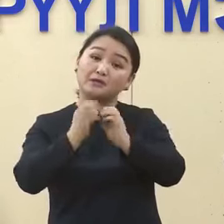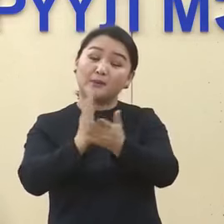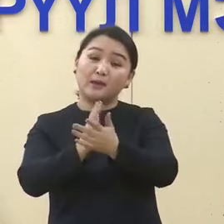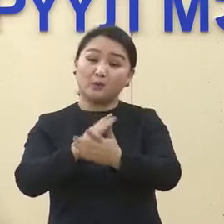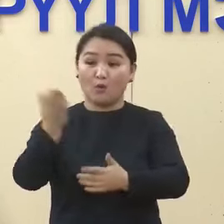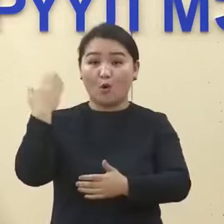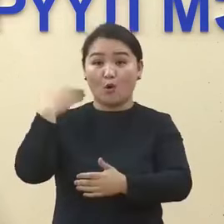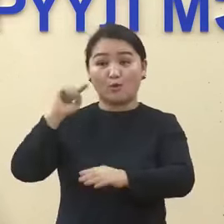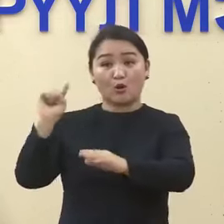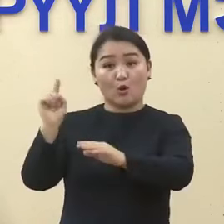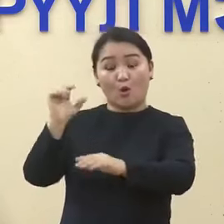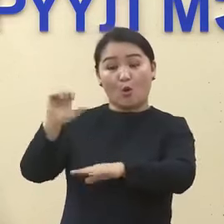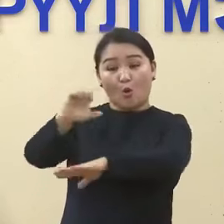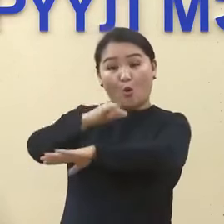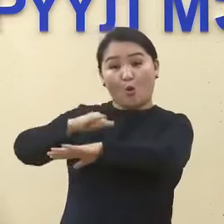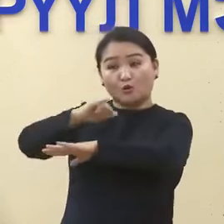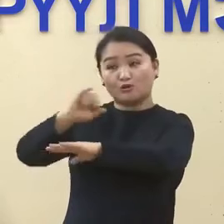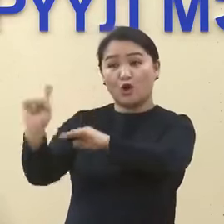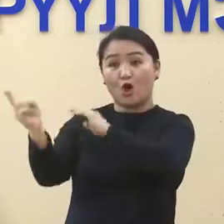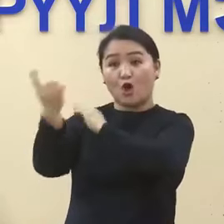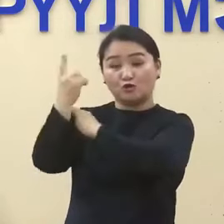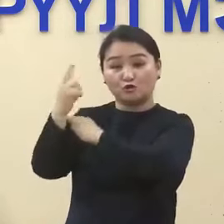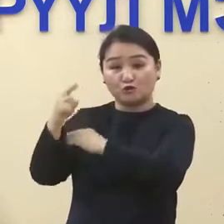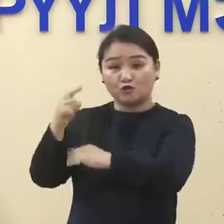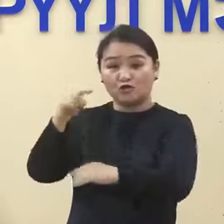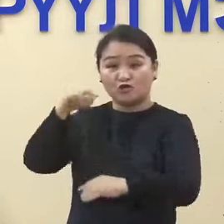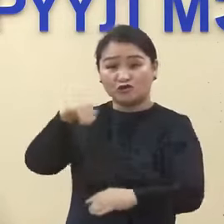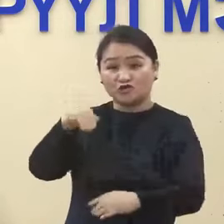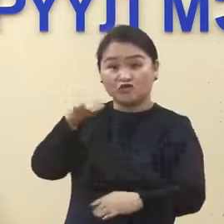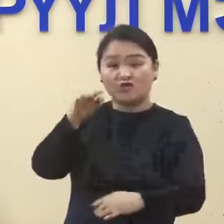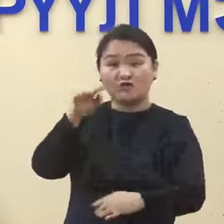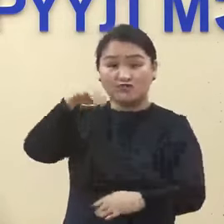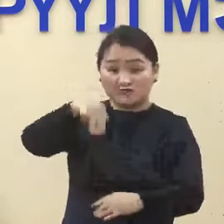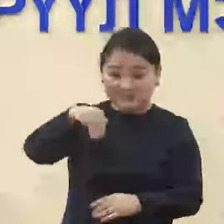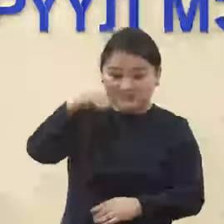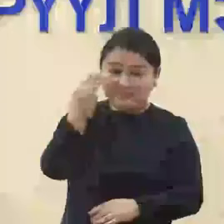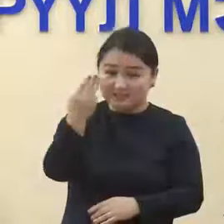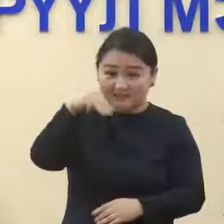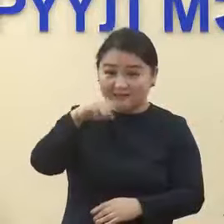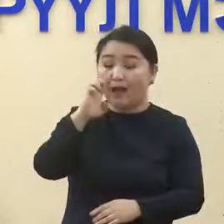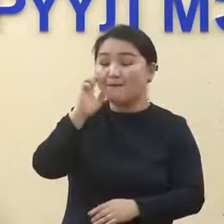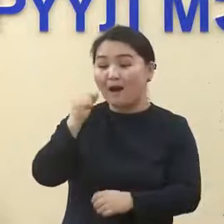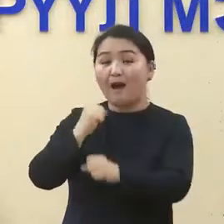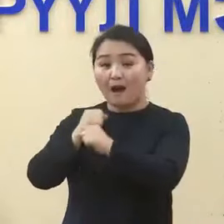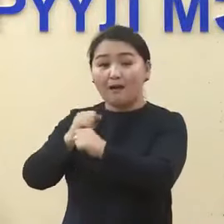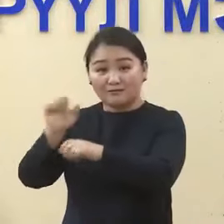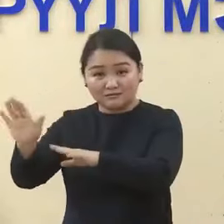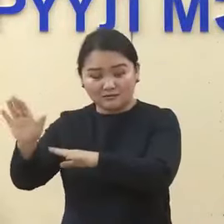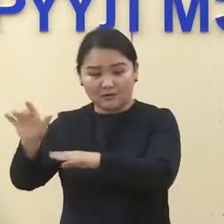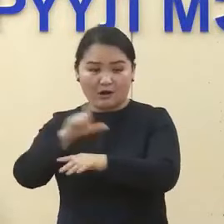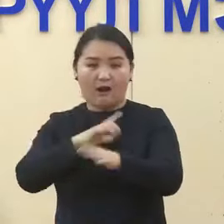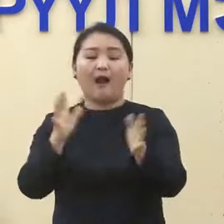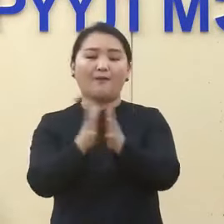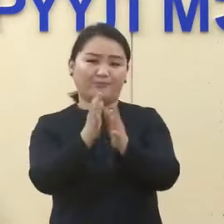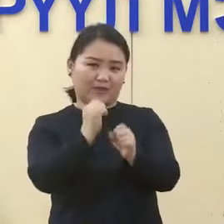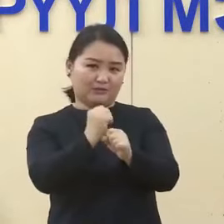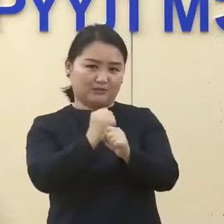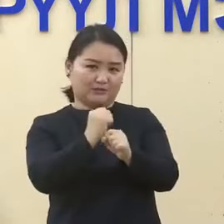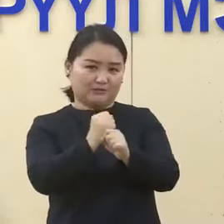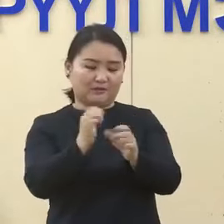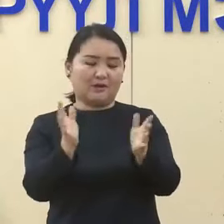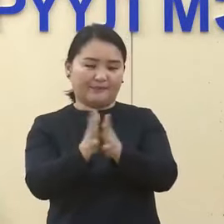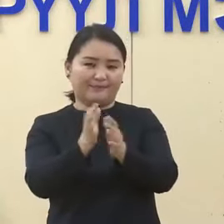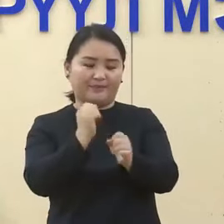тэр улсын онцгой комиссийн шуурхай штаб бас ажиллаж байгаа. За манай хөсвөтөр бол шуурхай штабын одоо дэд